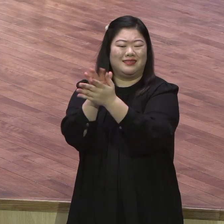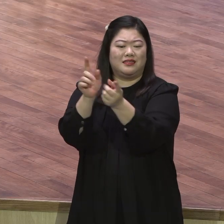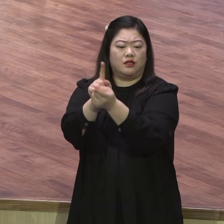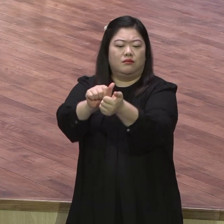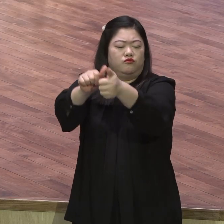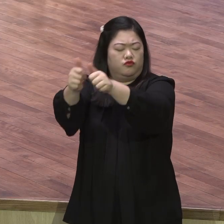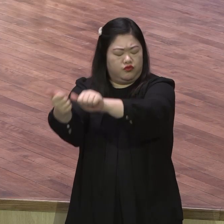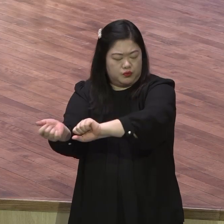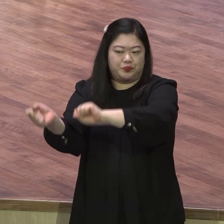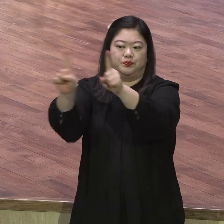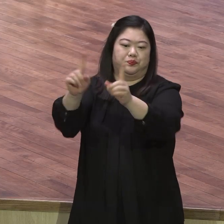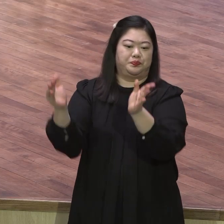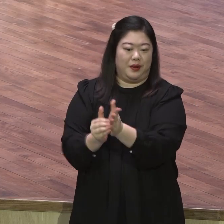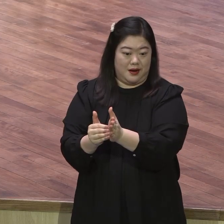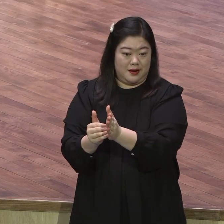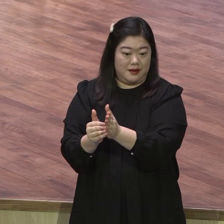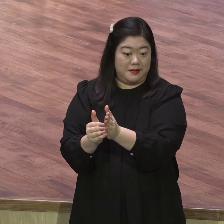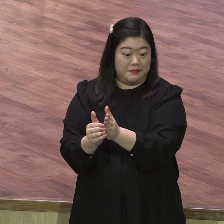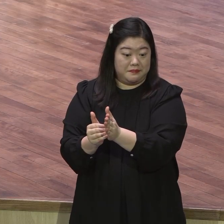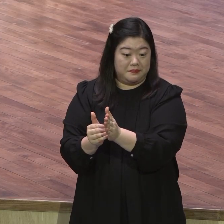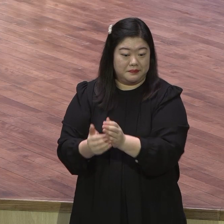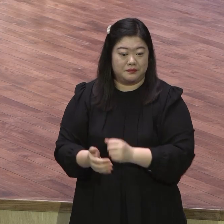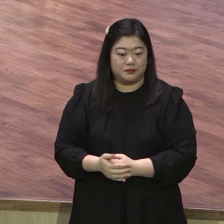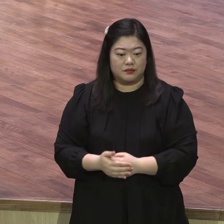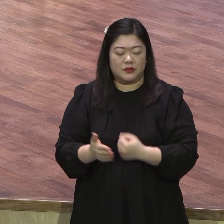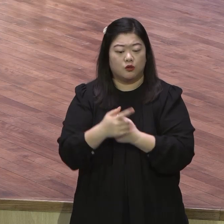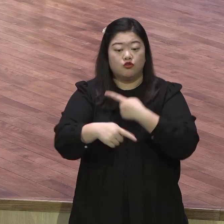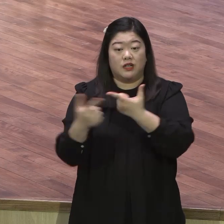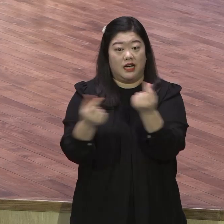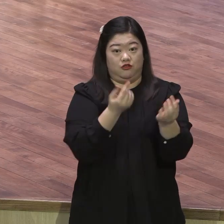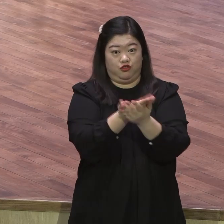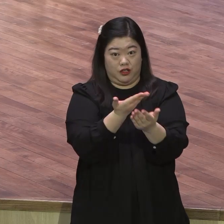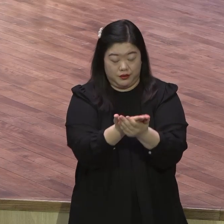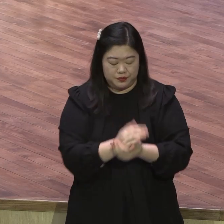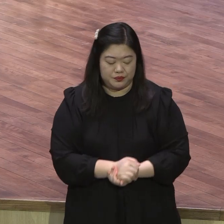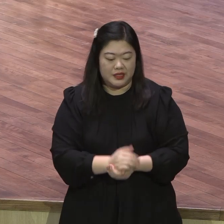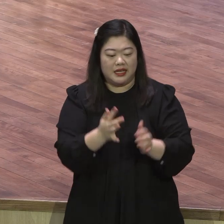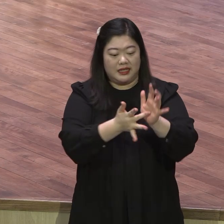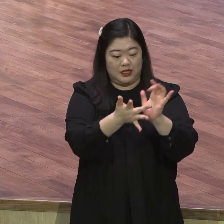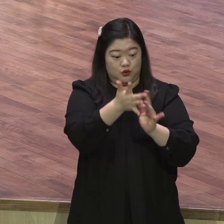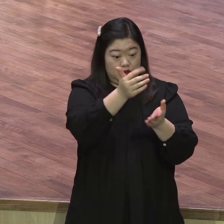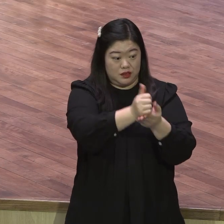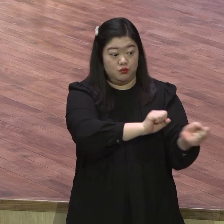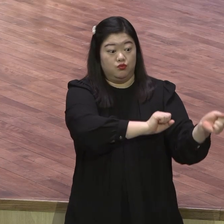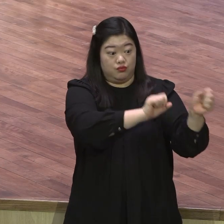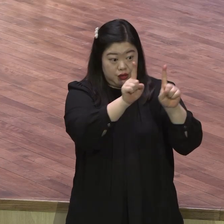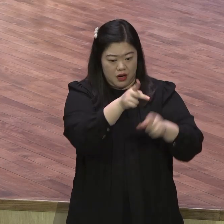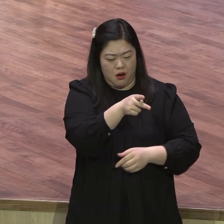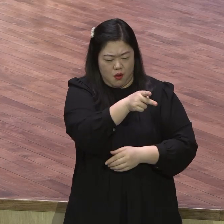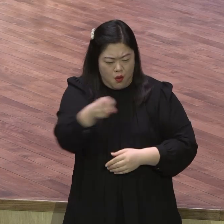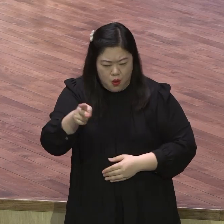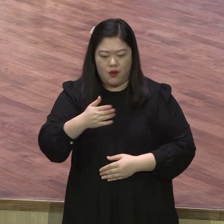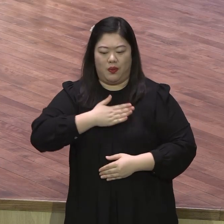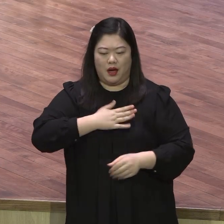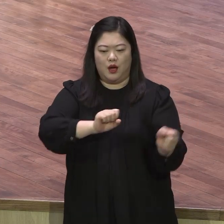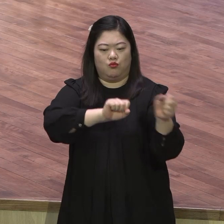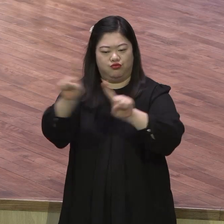보여주신 것이다. 그래서 우리 같이 해봅시다. 예수 부활은 나의 부활입니다.